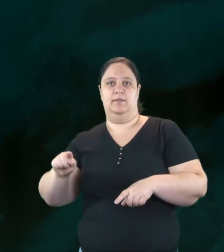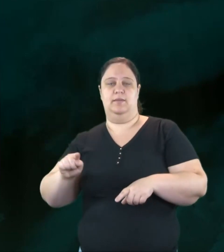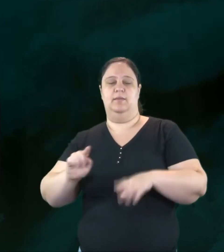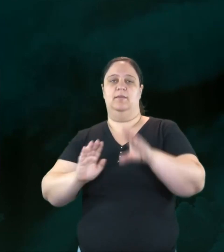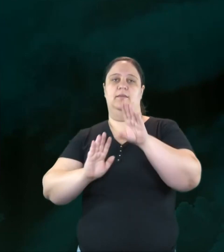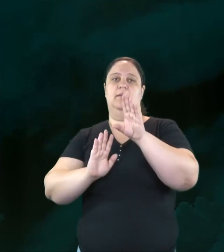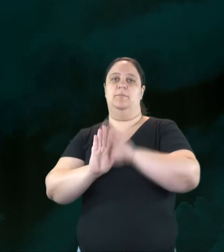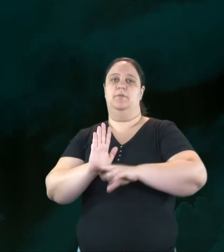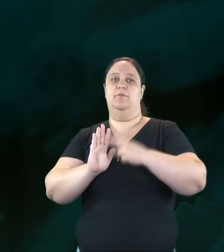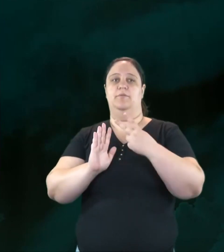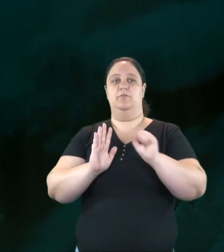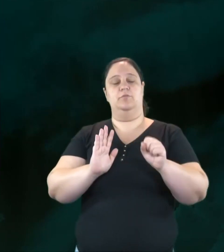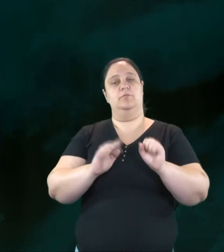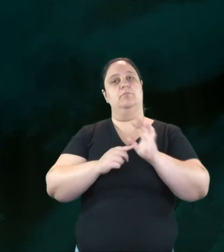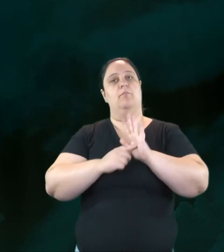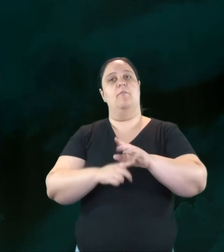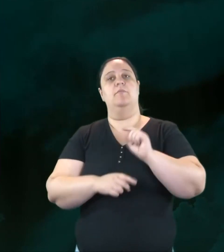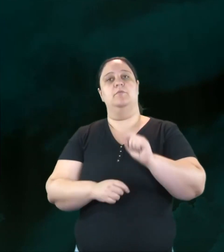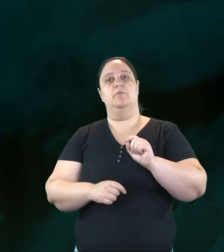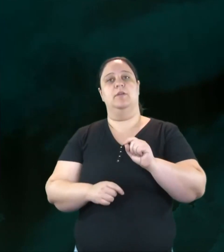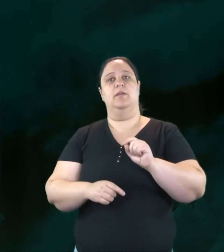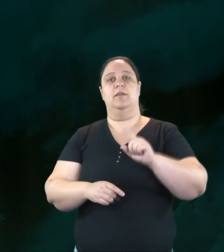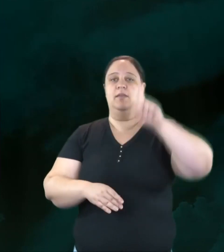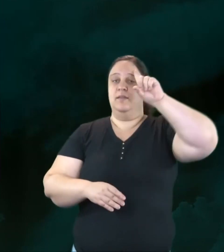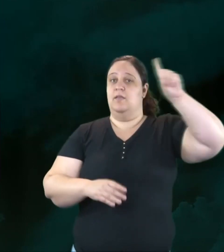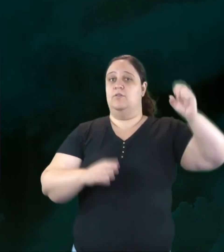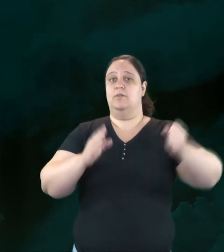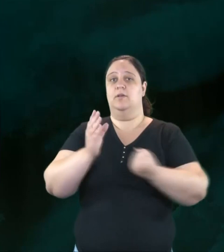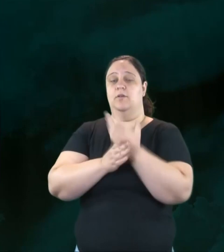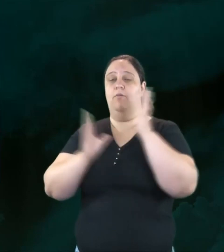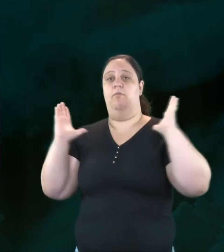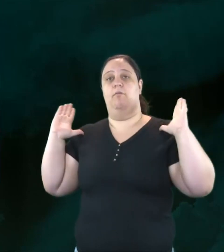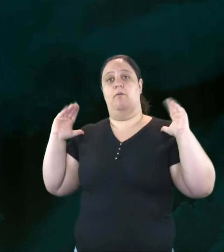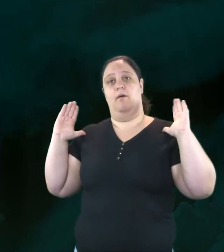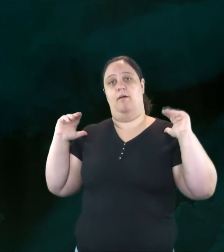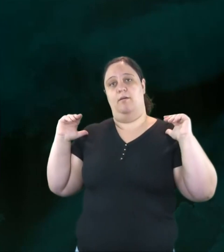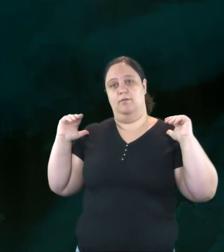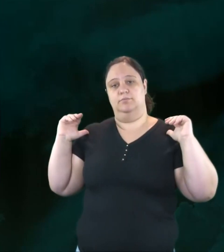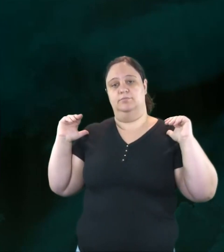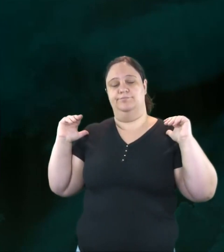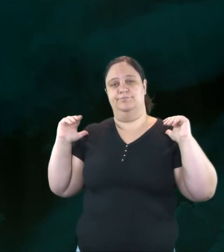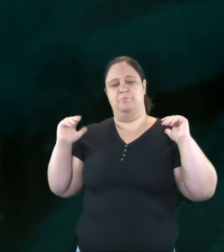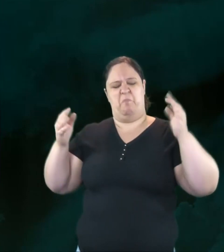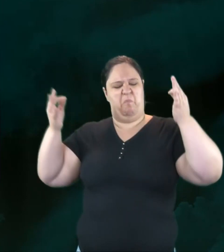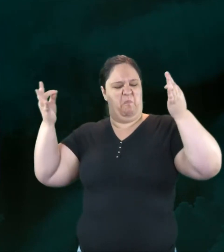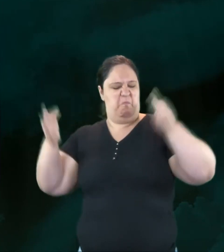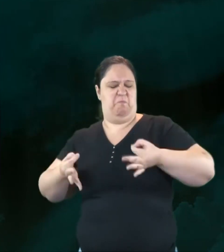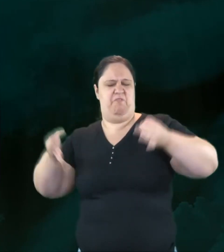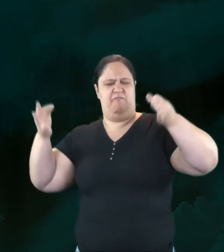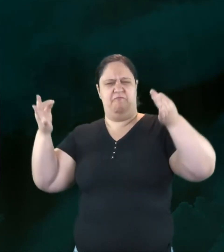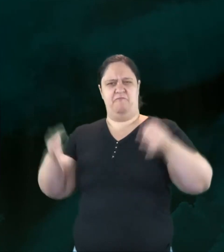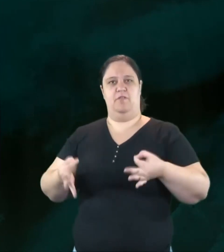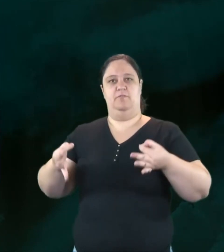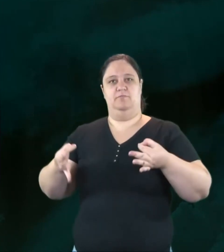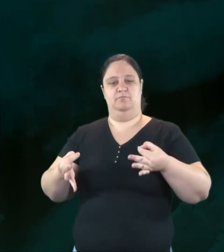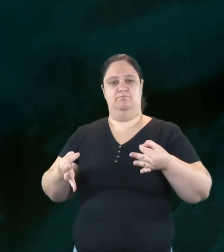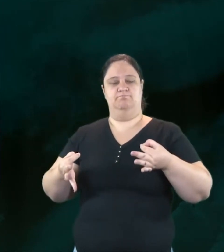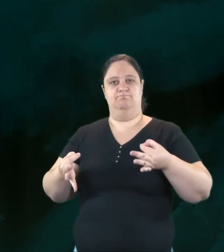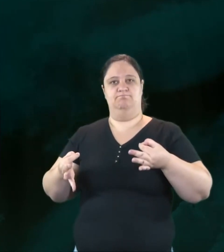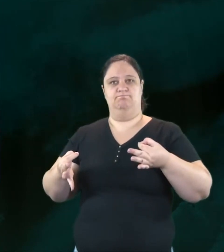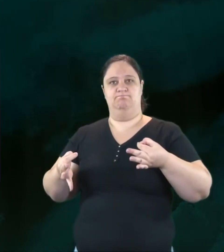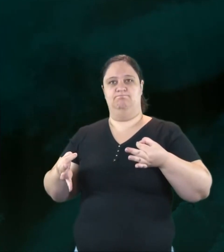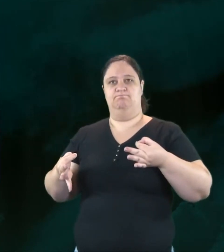28, Deus havia criado um arcanjo, um anjo, de uma forma perfeita. Ele era o